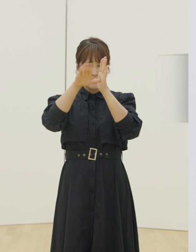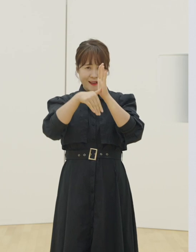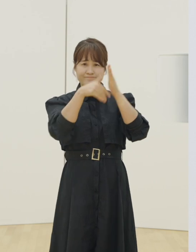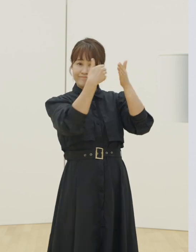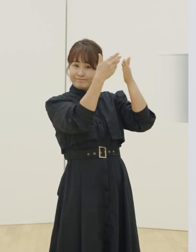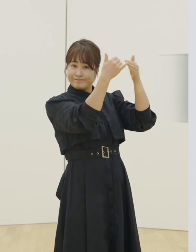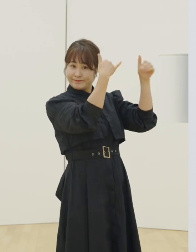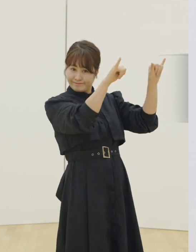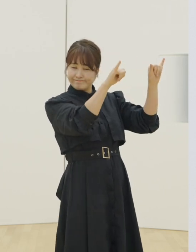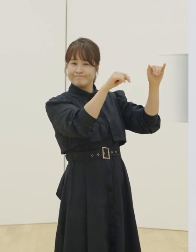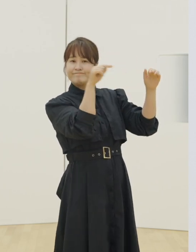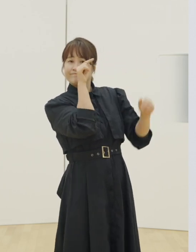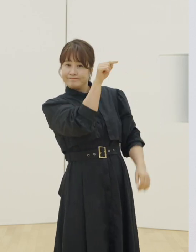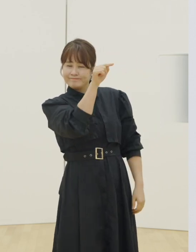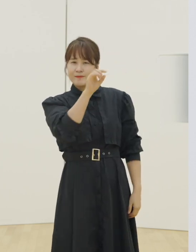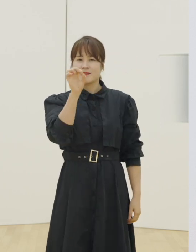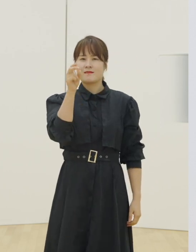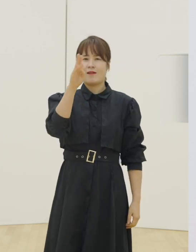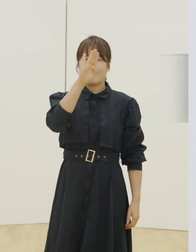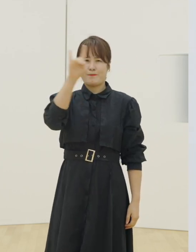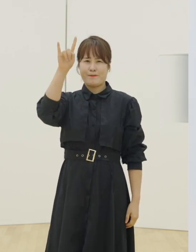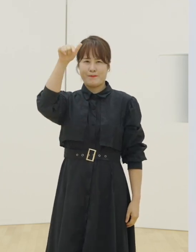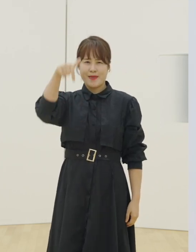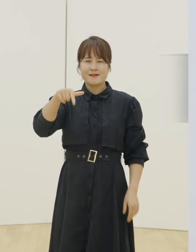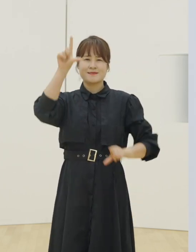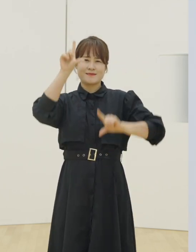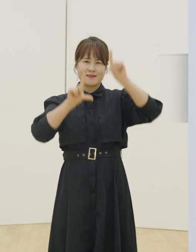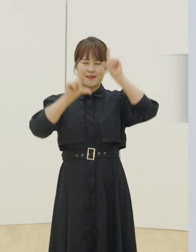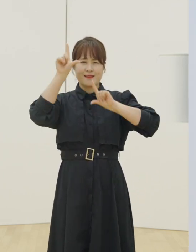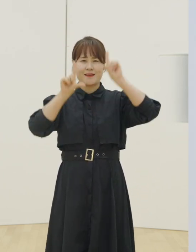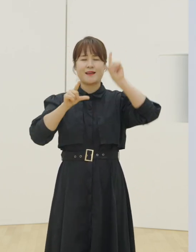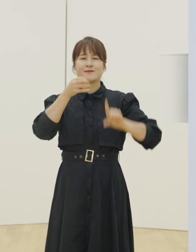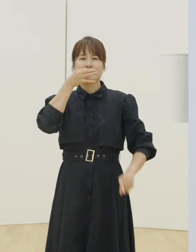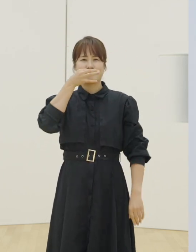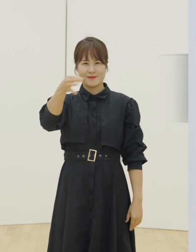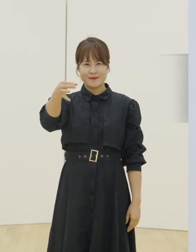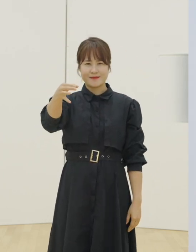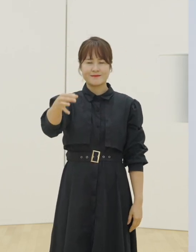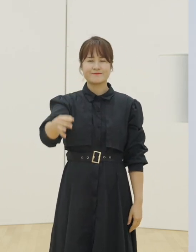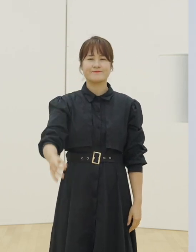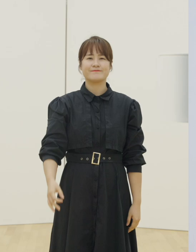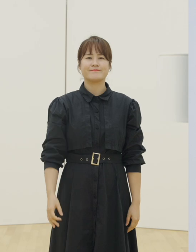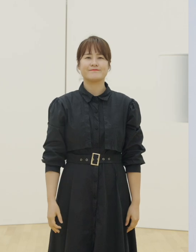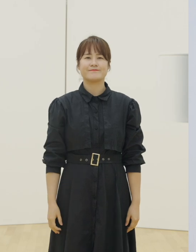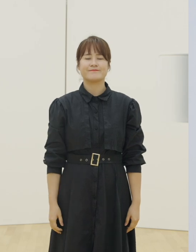열릴 때 작가는 그것을 여백 현상이라고 부릅니다.